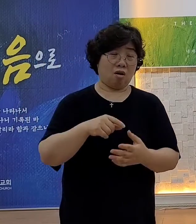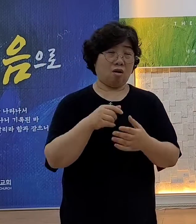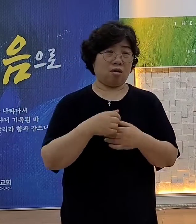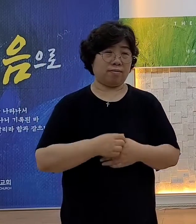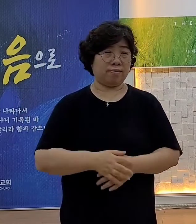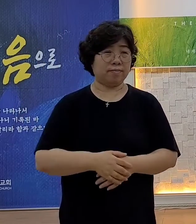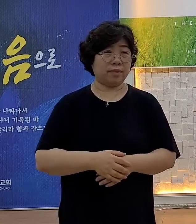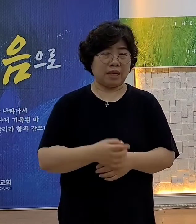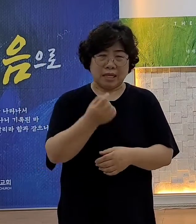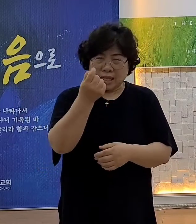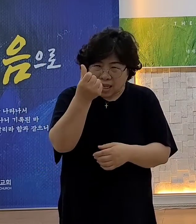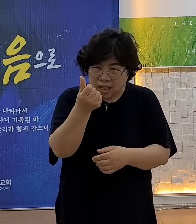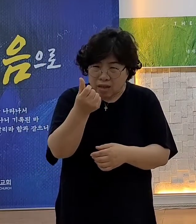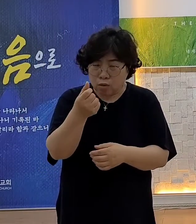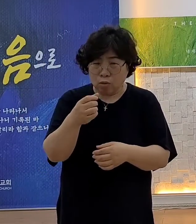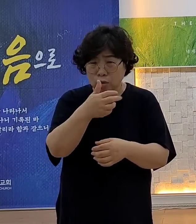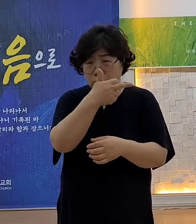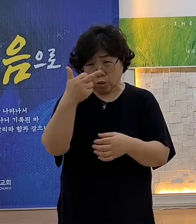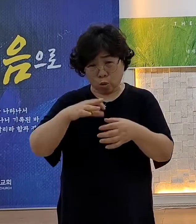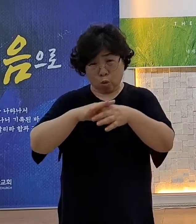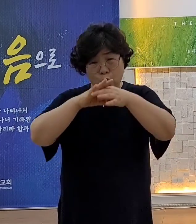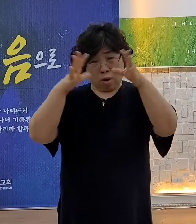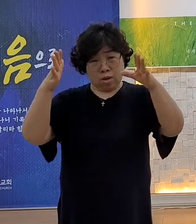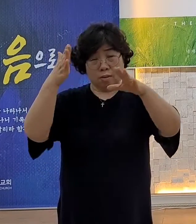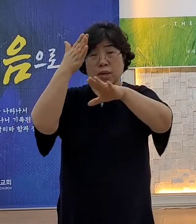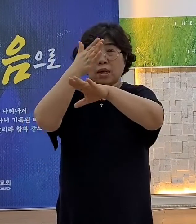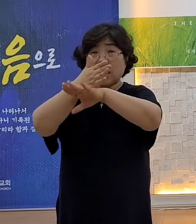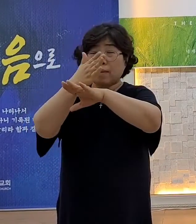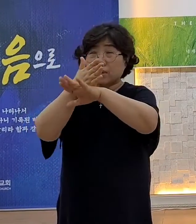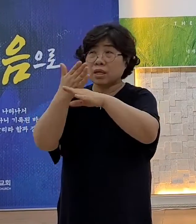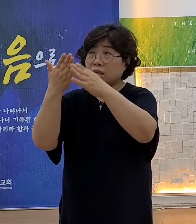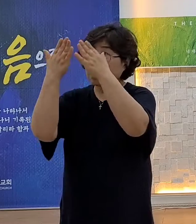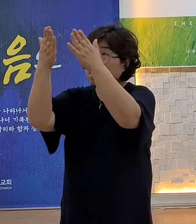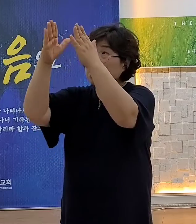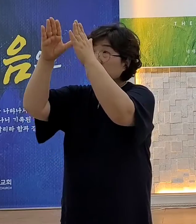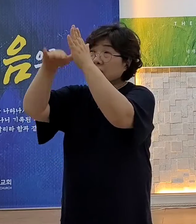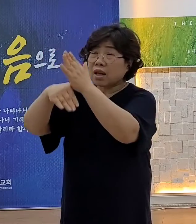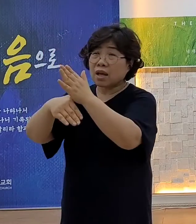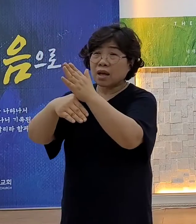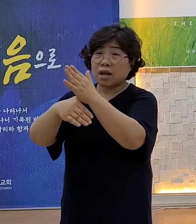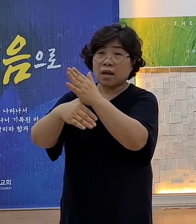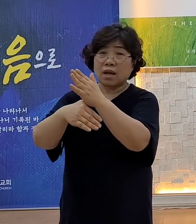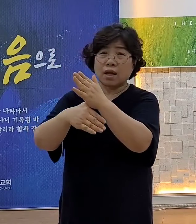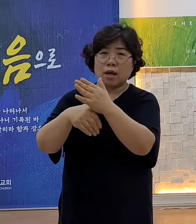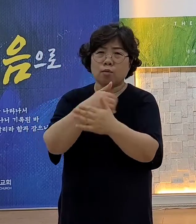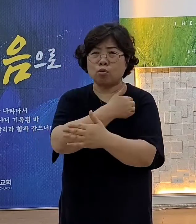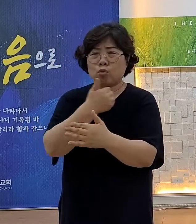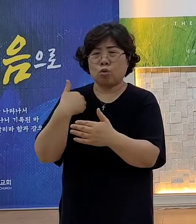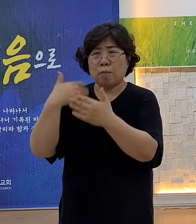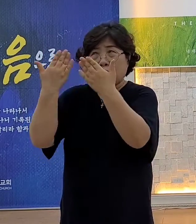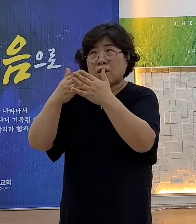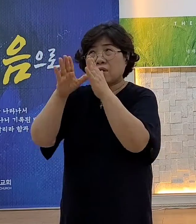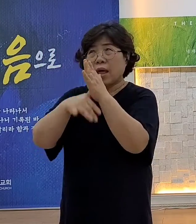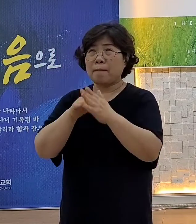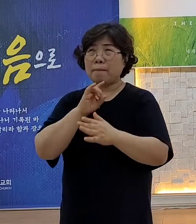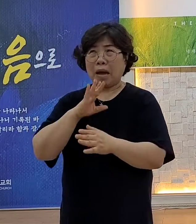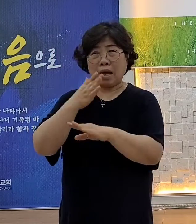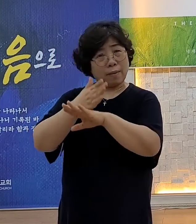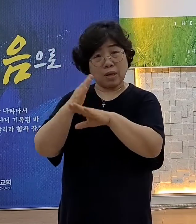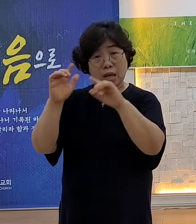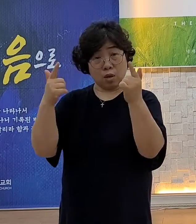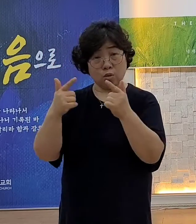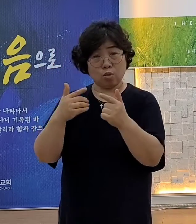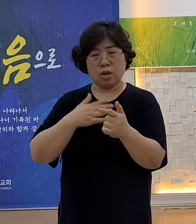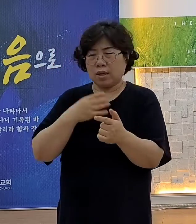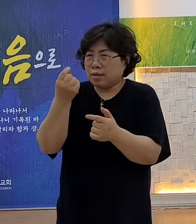우리가 작은 걸 주셔도 감사할 때, 부족한 걸 주셔도 감사. 풍족하여만 감사가 아니라 나에게 조금